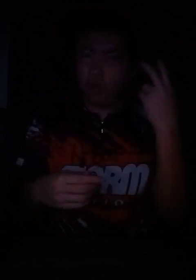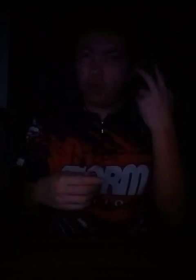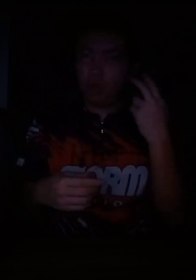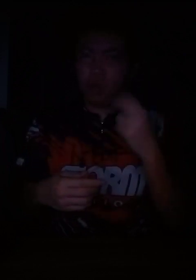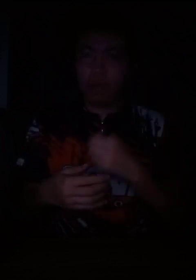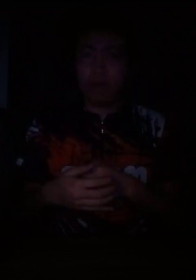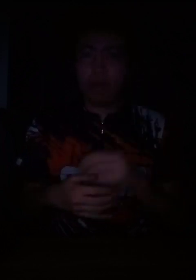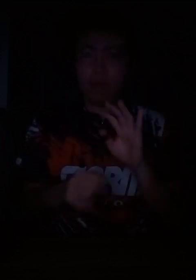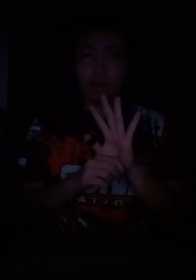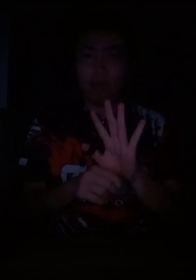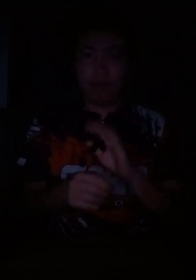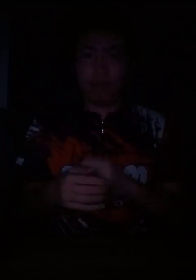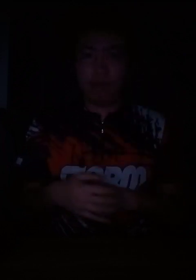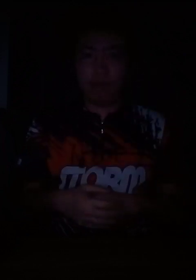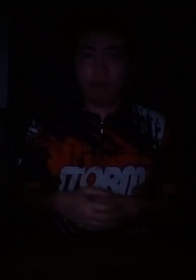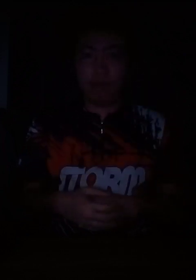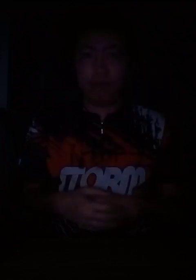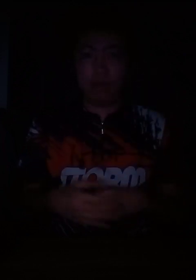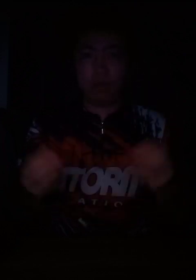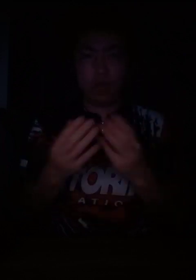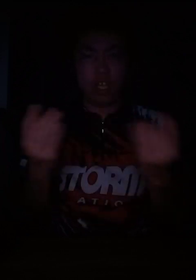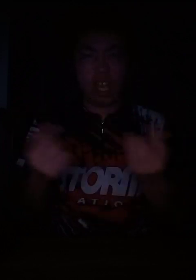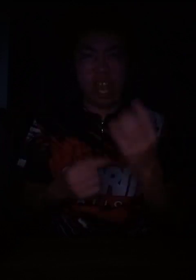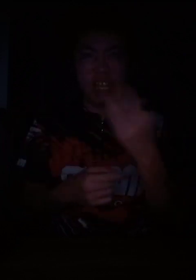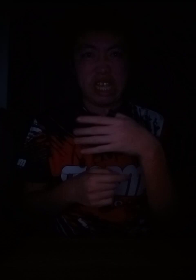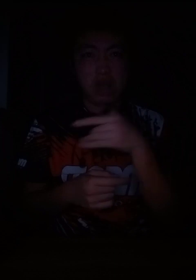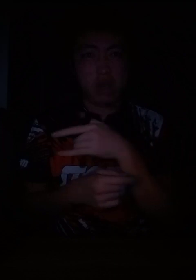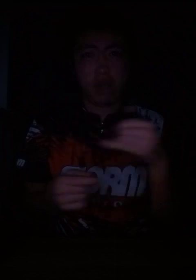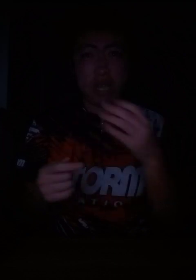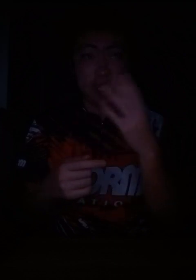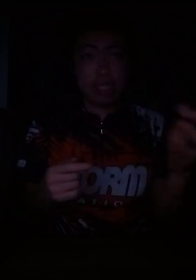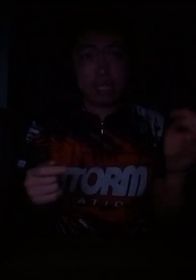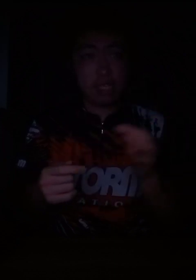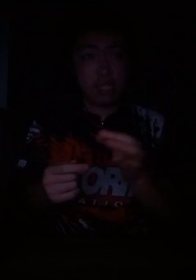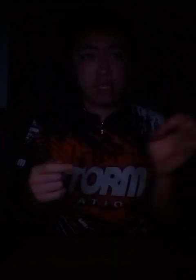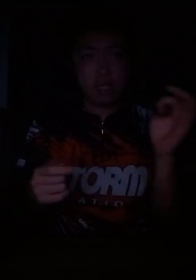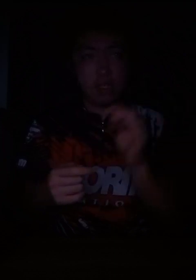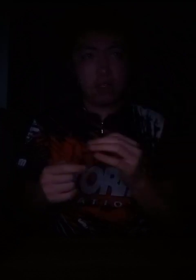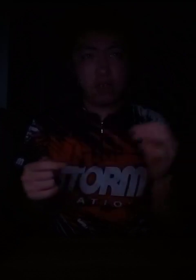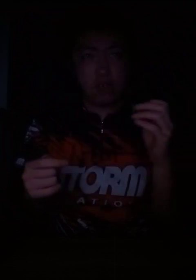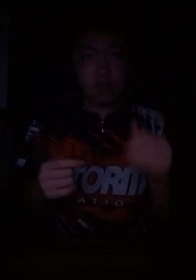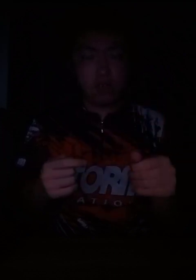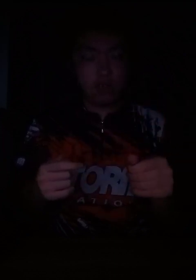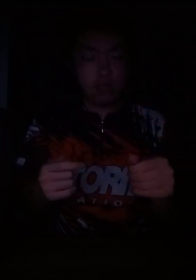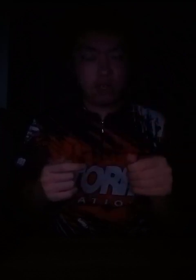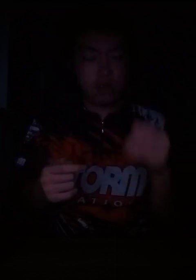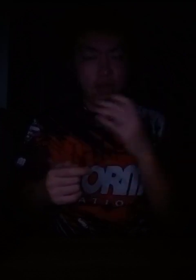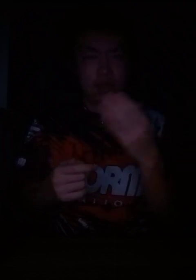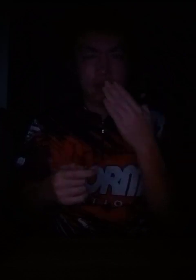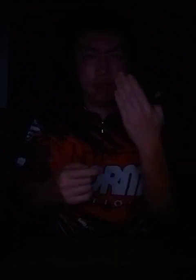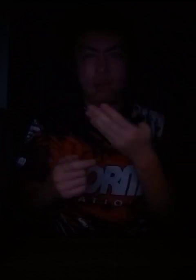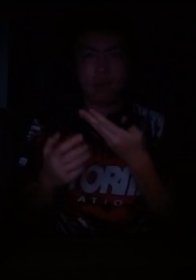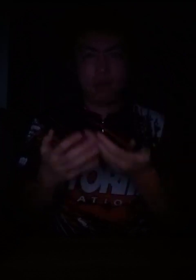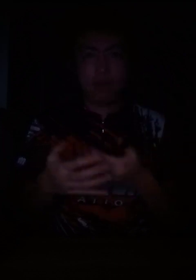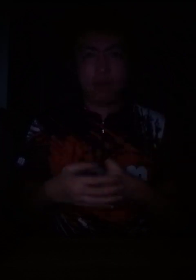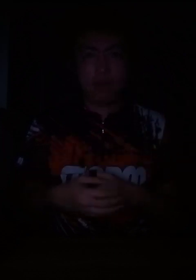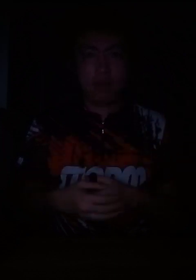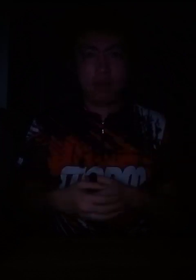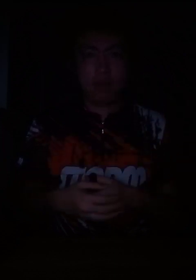걸어왔다고 밝혔습니다. 손 사장이 동승자를 봤는지 거듭 물어봤다는 게 피해자 측의 얘기입니다. 먼저